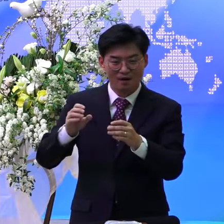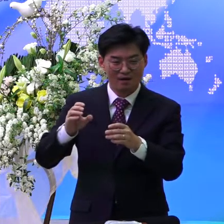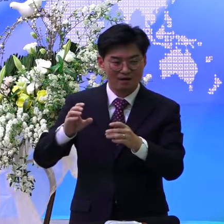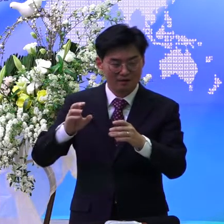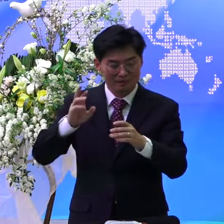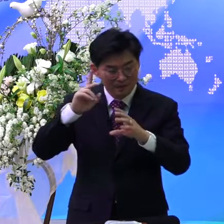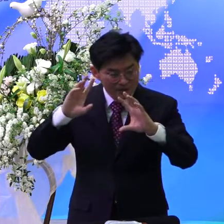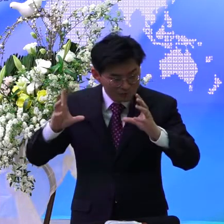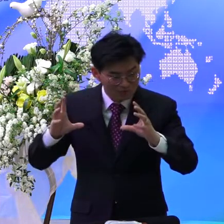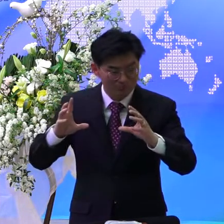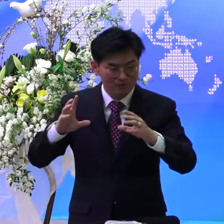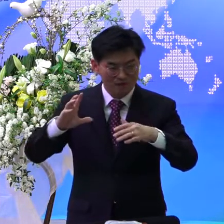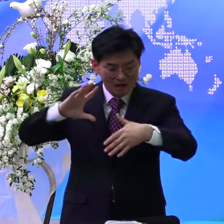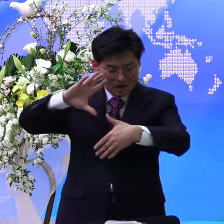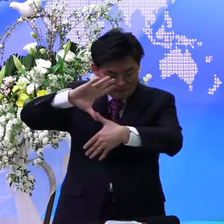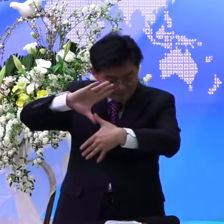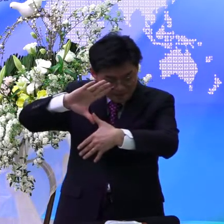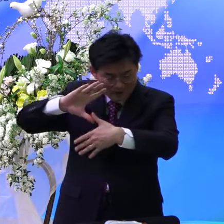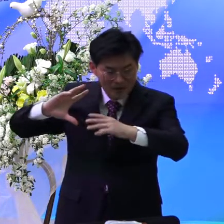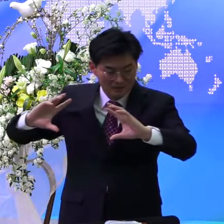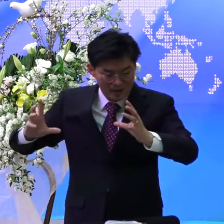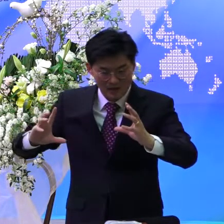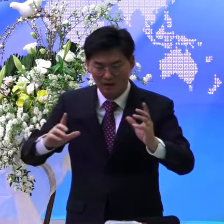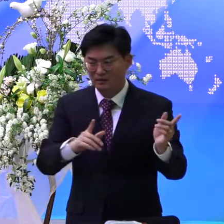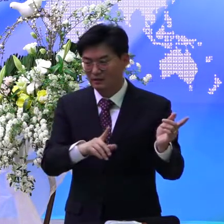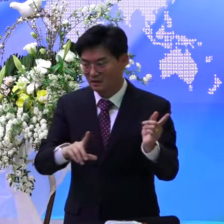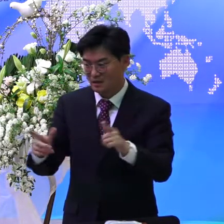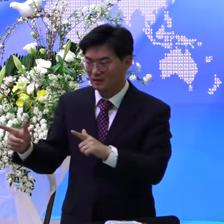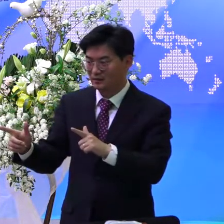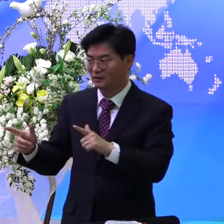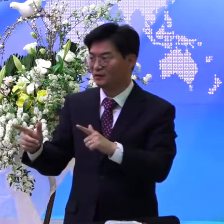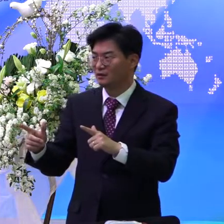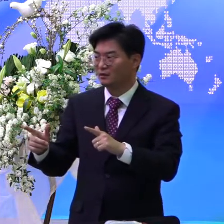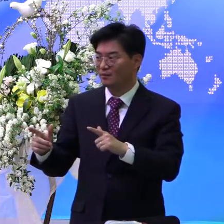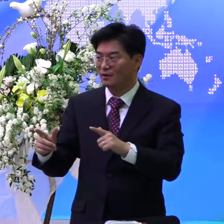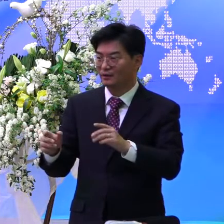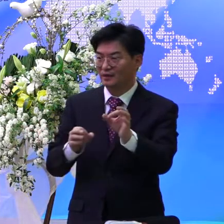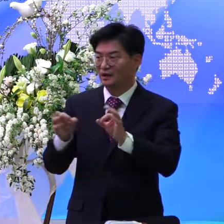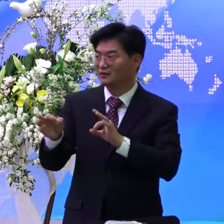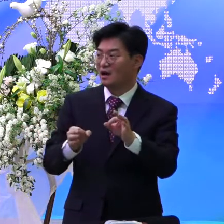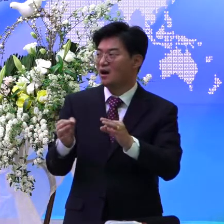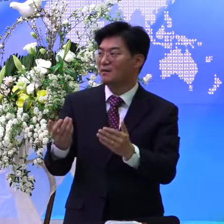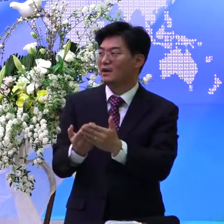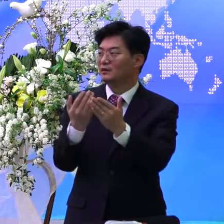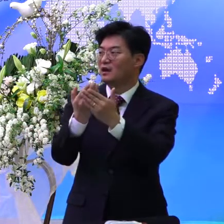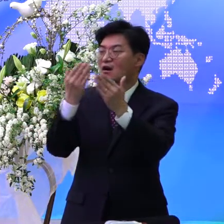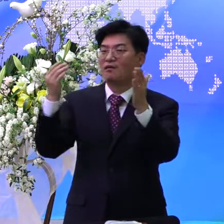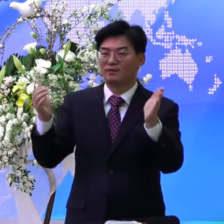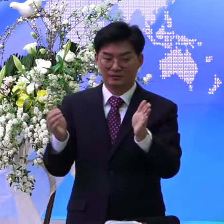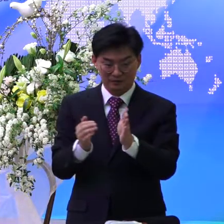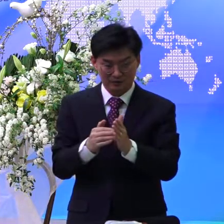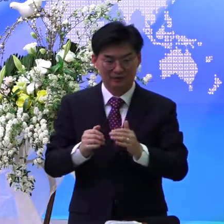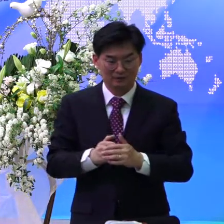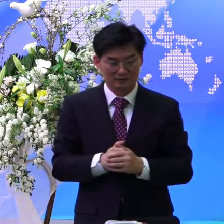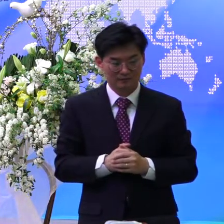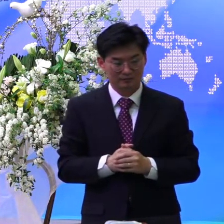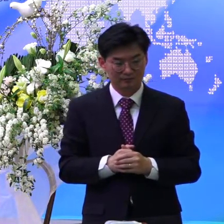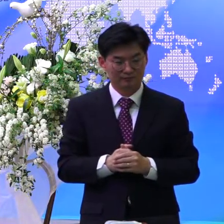또 남아프리카에 2,200개가 넘는 지점을 가지고 있습니다. 물론 수익도 맥도날드보다 훨씬